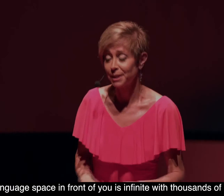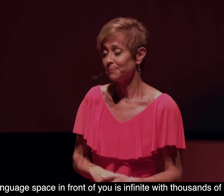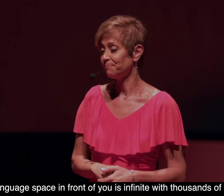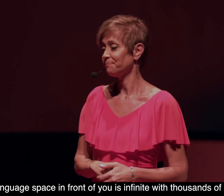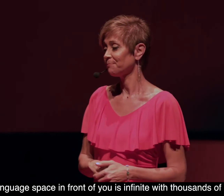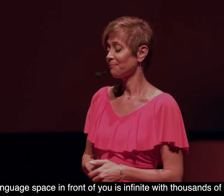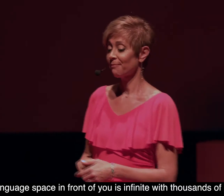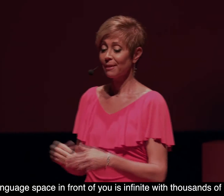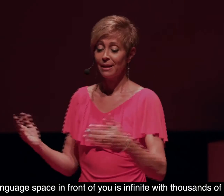complique.